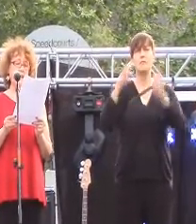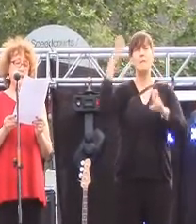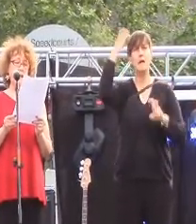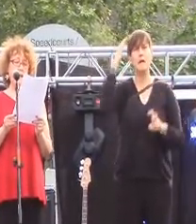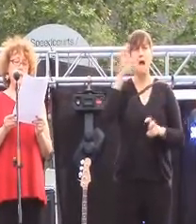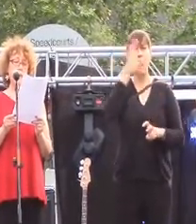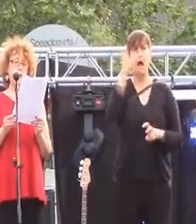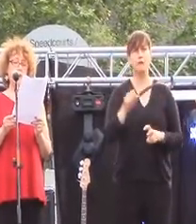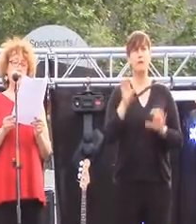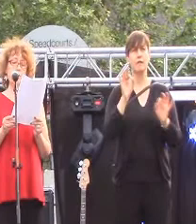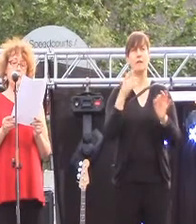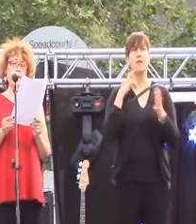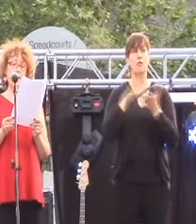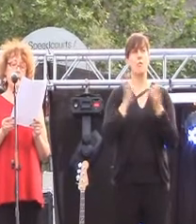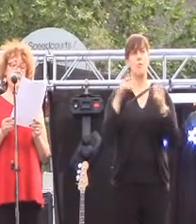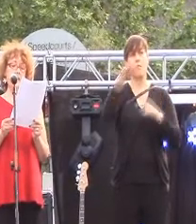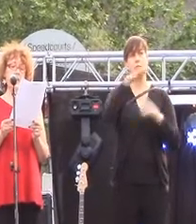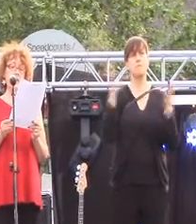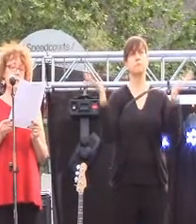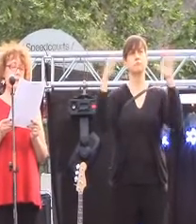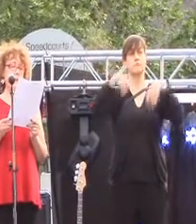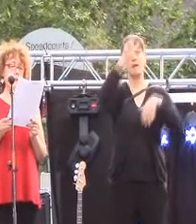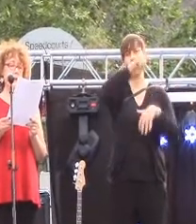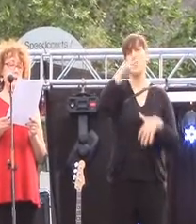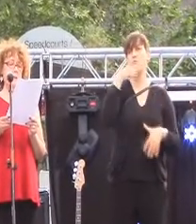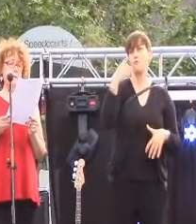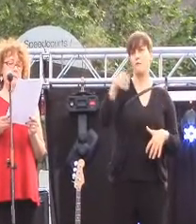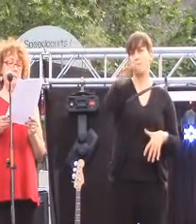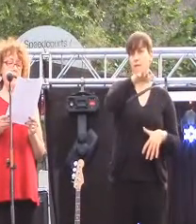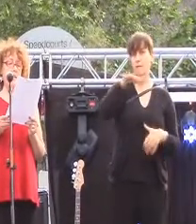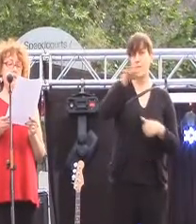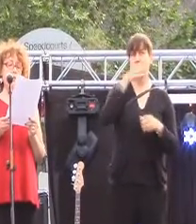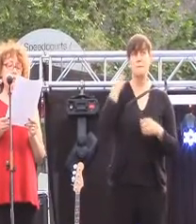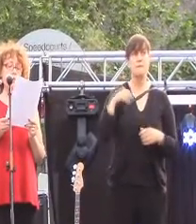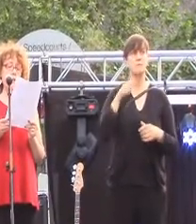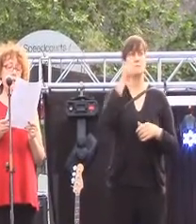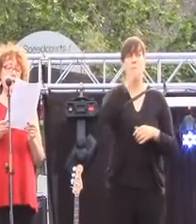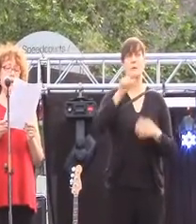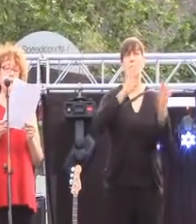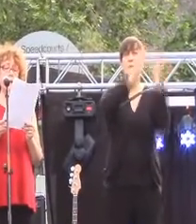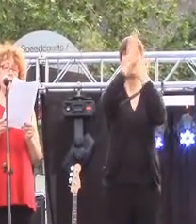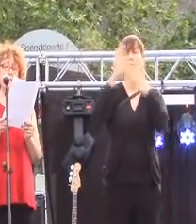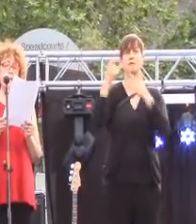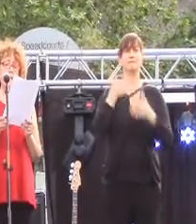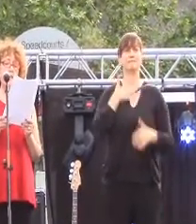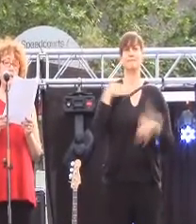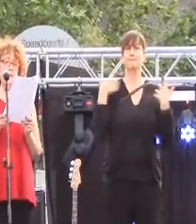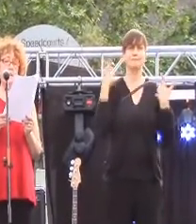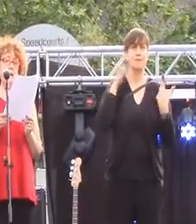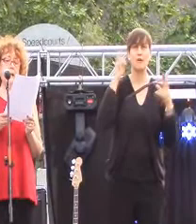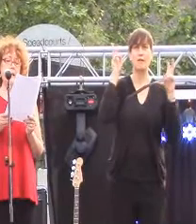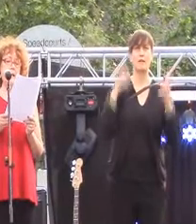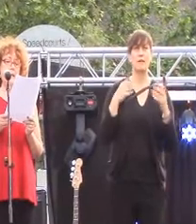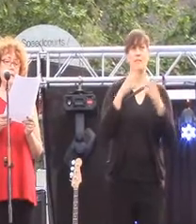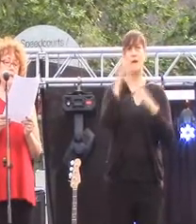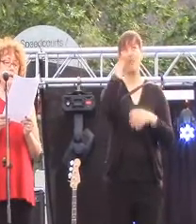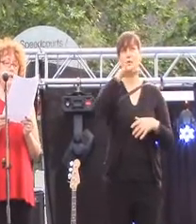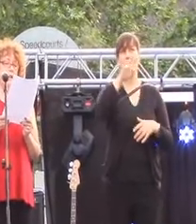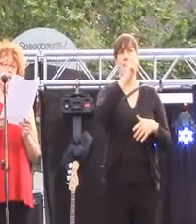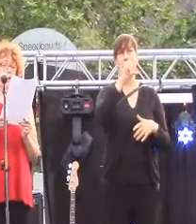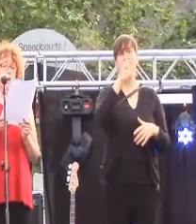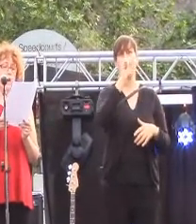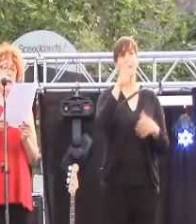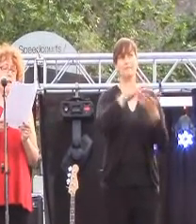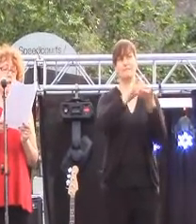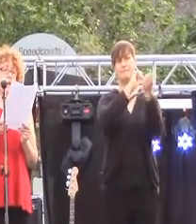d'Àfrica, que era un lloc de trobada de gent jove del barri, veïns descontents amb com anava la desfeta de Vallcarca,